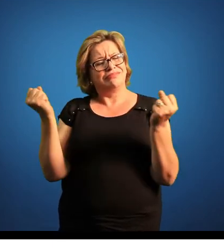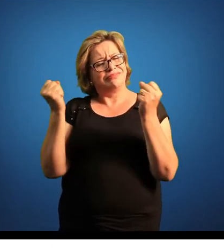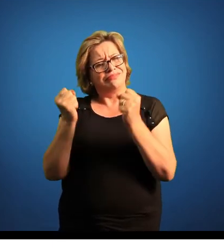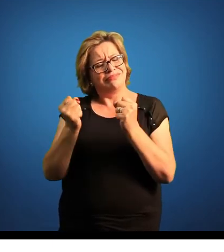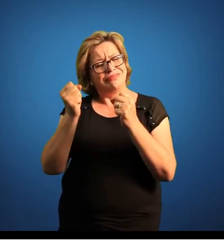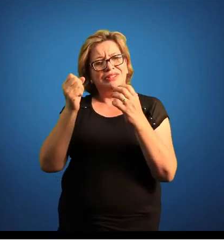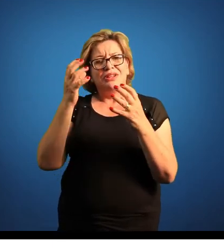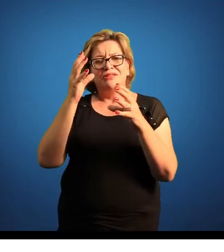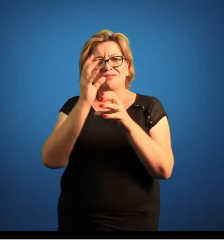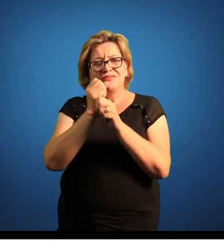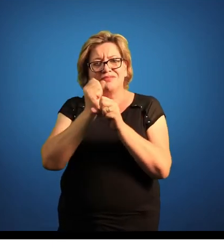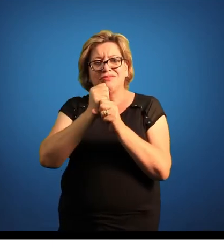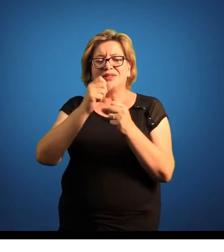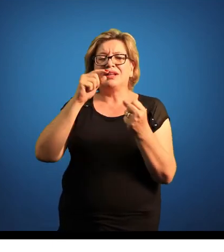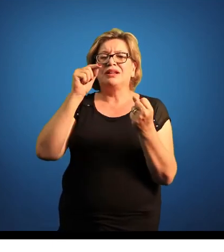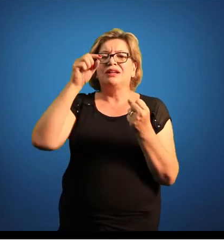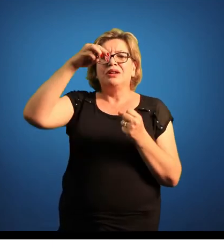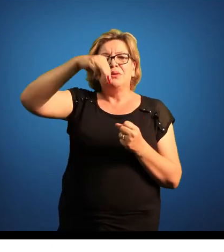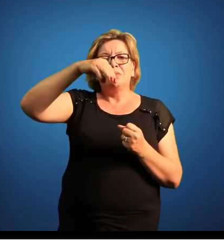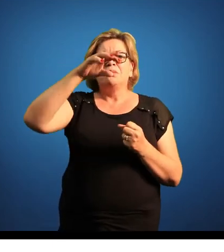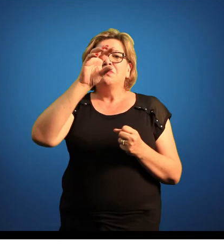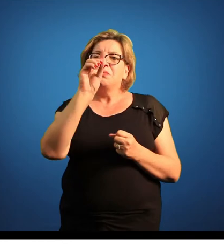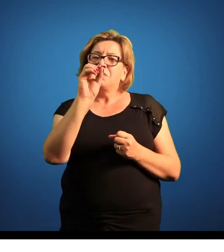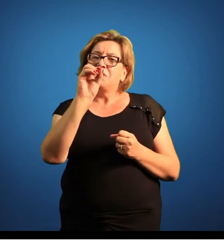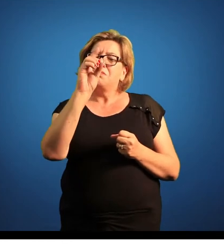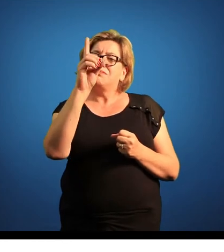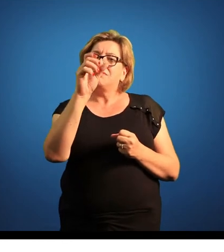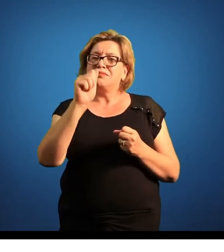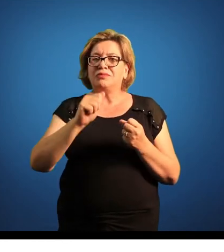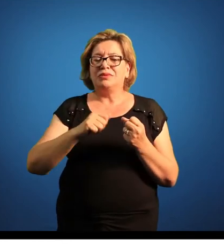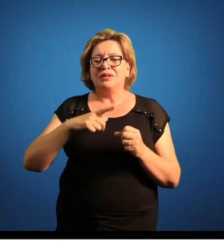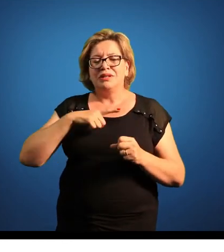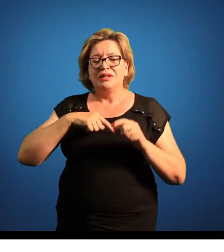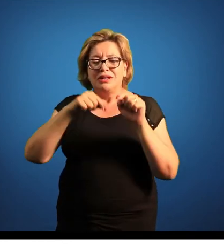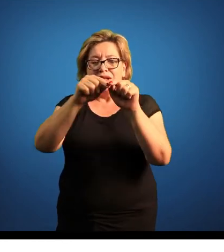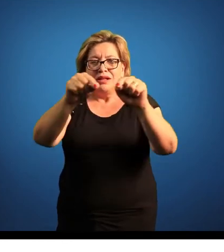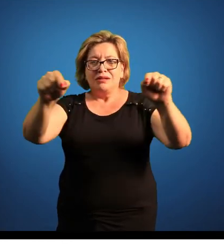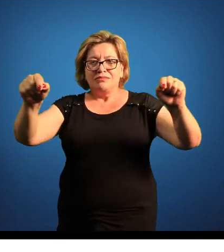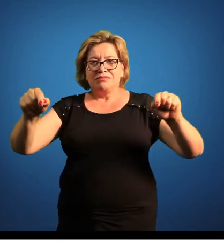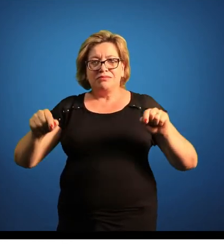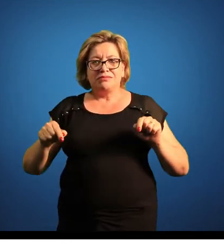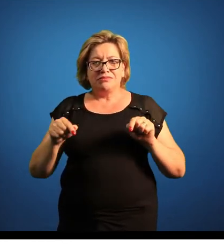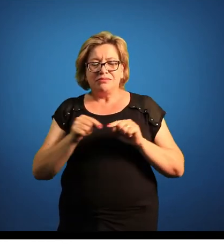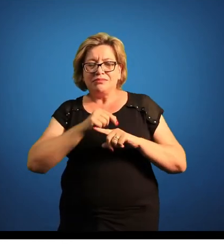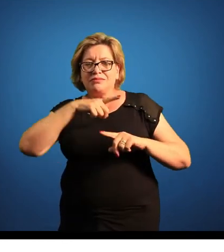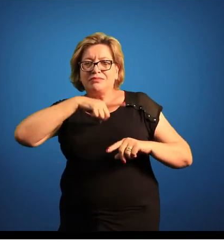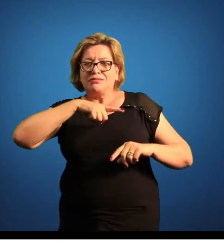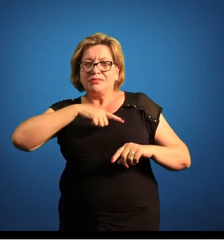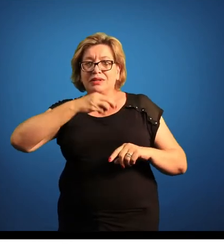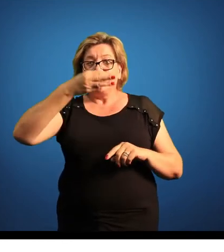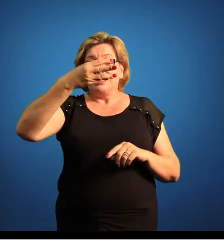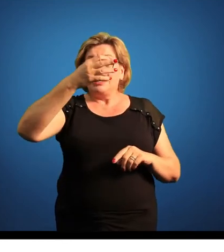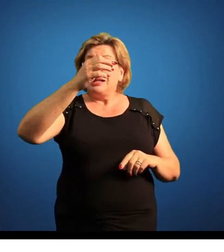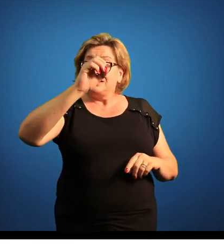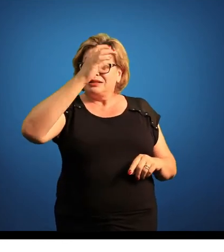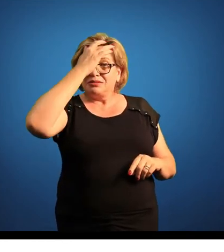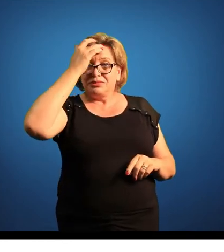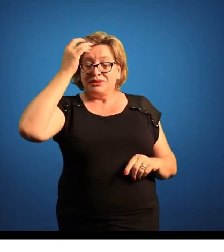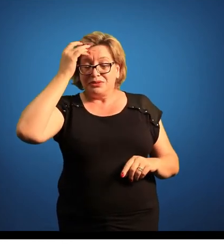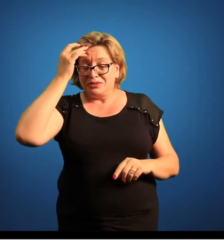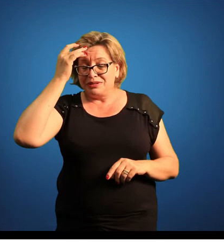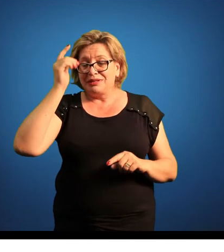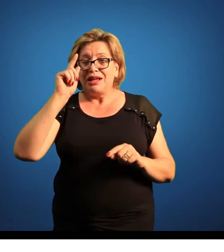moda. Se eu tenho uma turma lá, onde eu tenho 30 pessoas no total, onde 20 deles